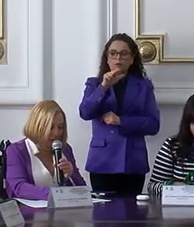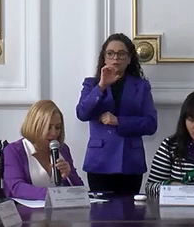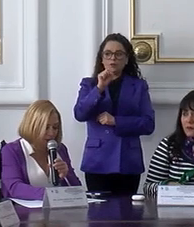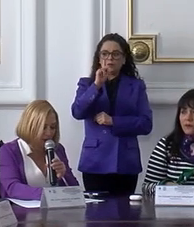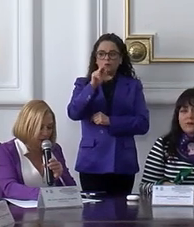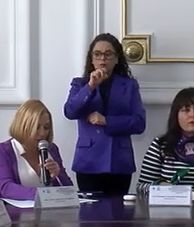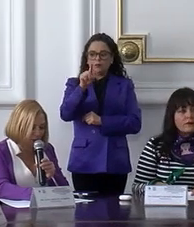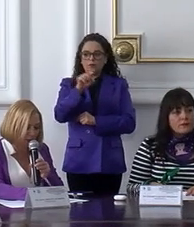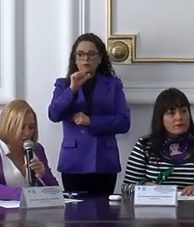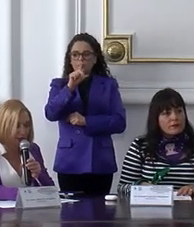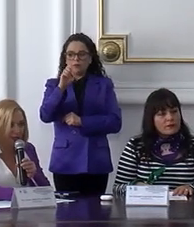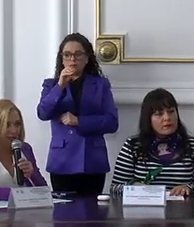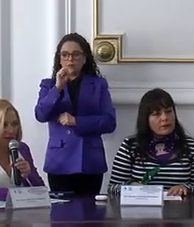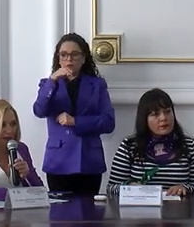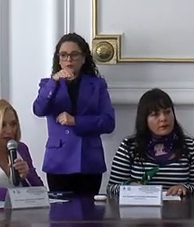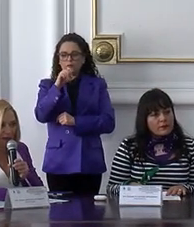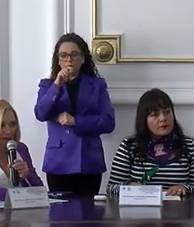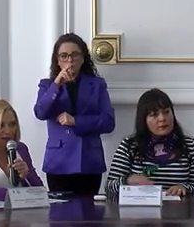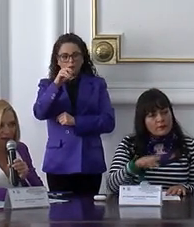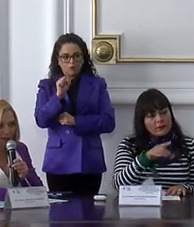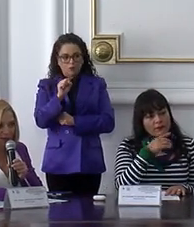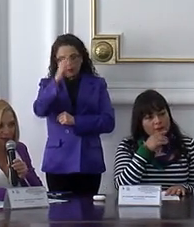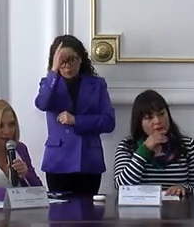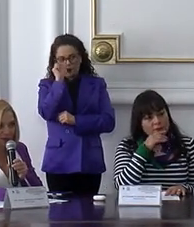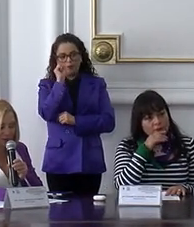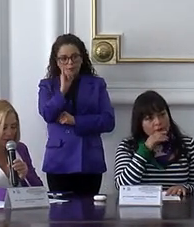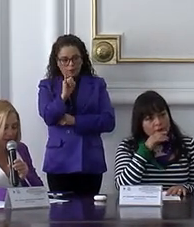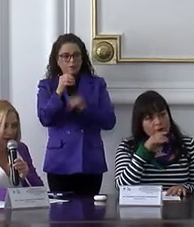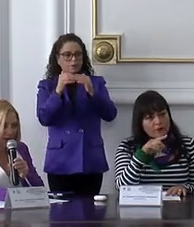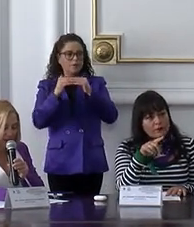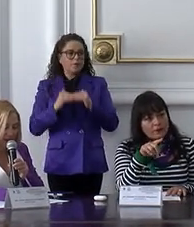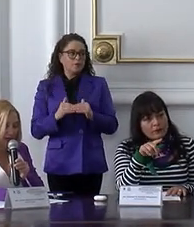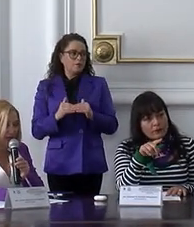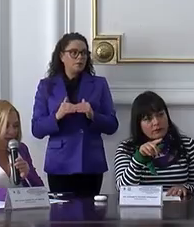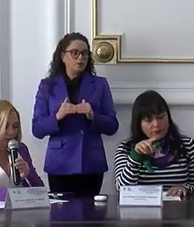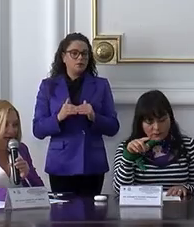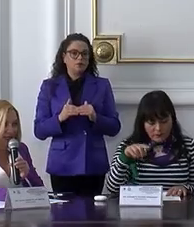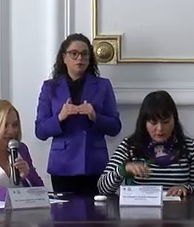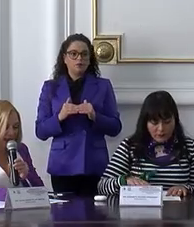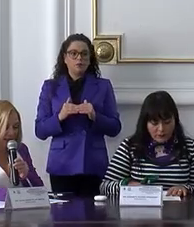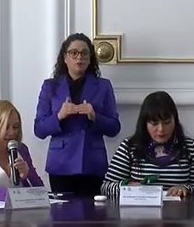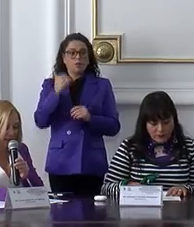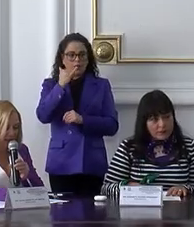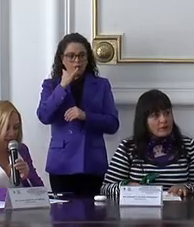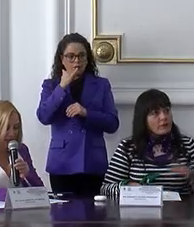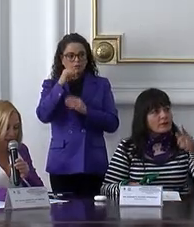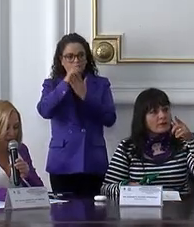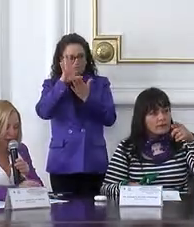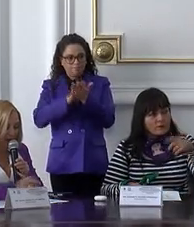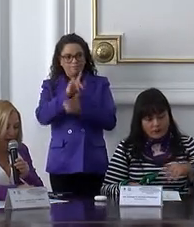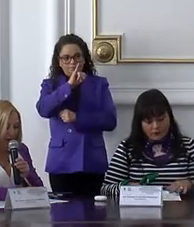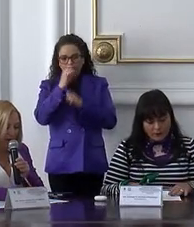Guadalupe Espinosa de los Monteros García. Adriana Espinosa, a favor. Y se toma lista de su